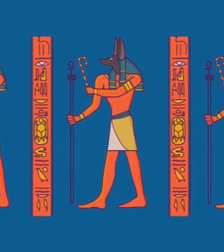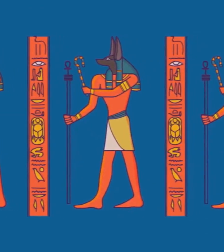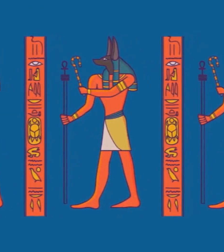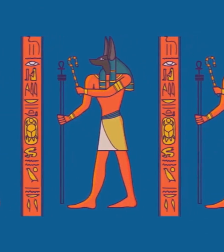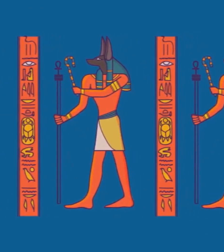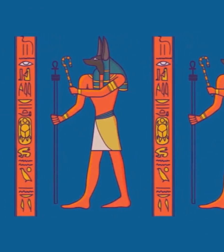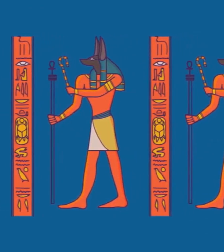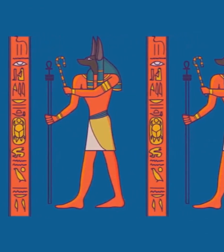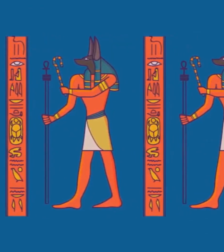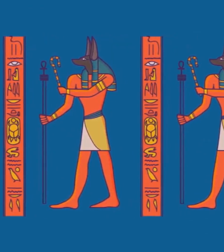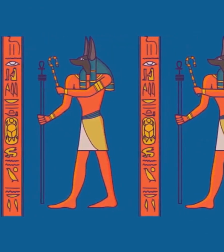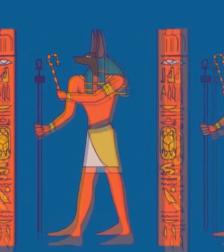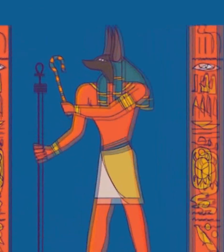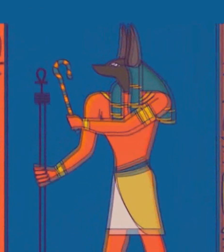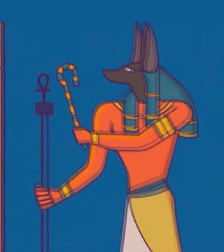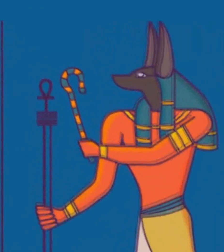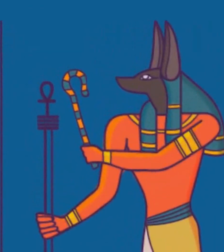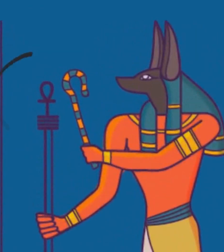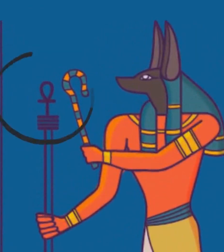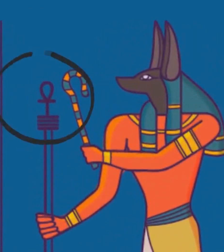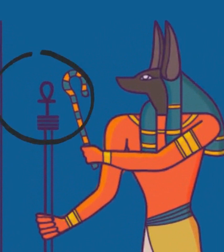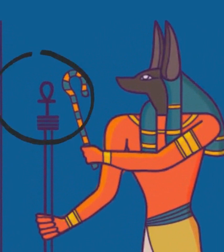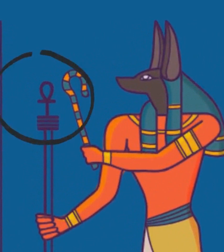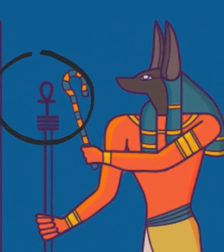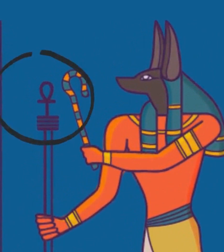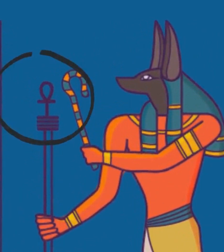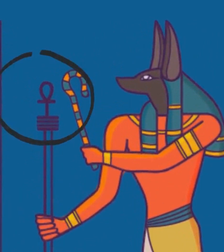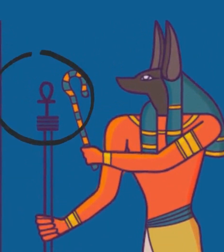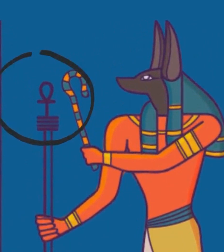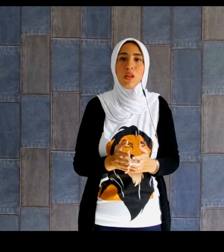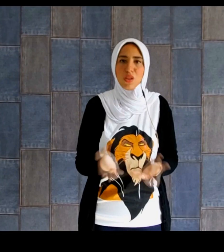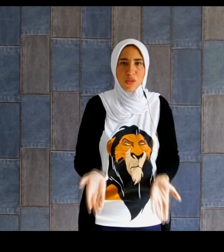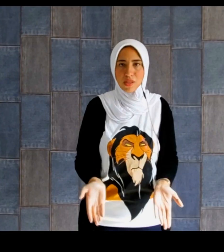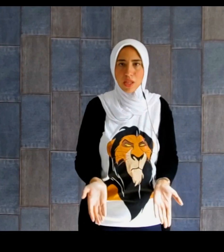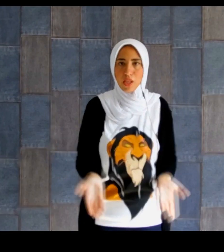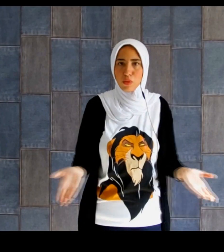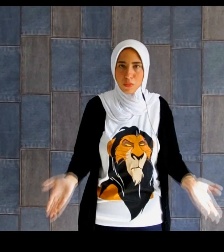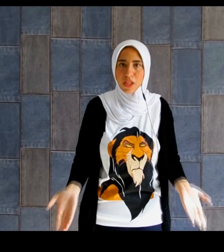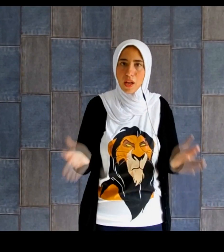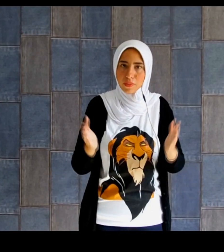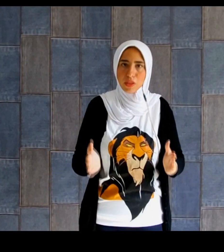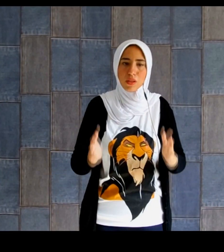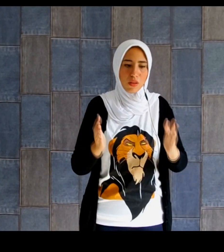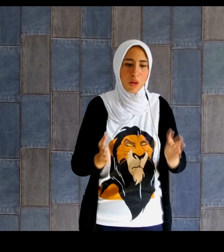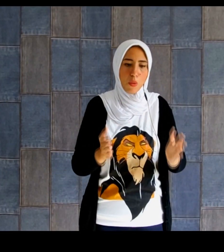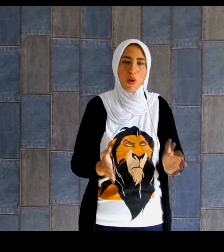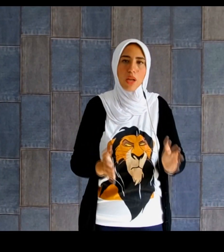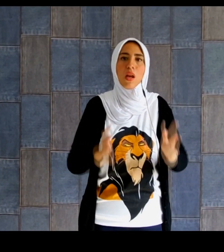صور الفراعنة هتلاقي فيها منهم شايلين عصايا في اخيرها حاجة شبه الزمبة هتقولي ازاي احنا طول عمرنا عارفين ان الهرم عبارة عن